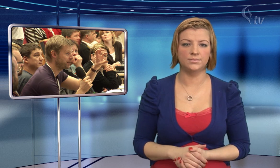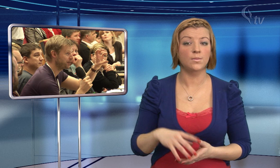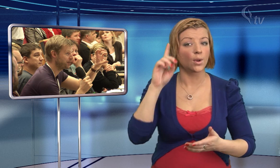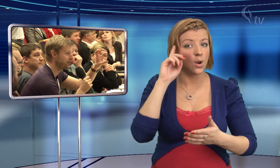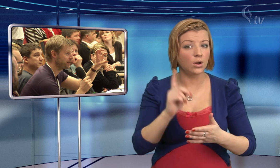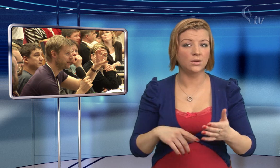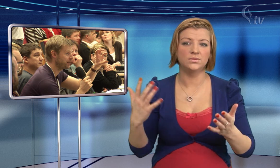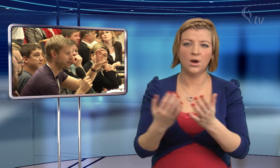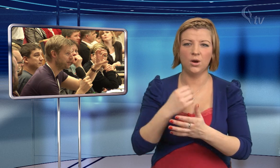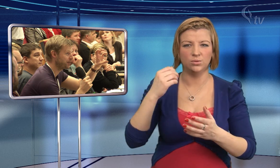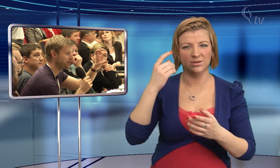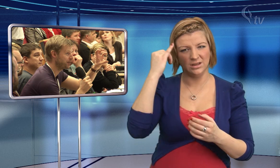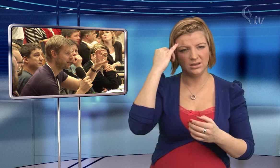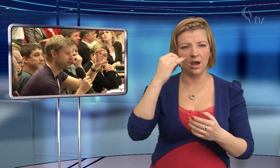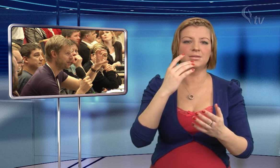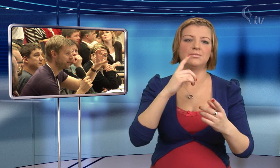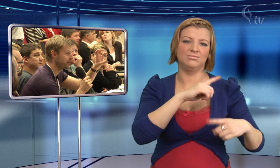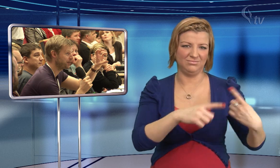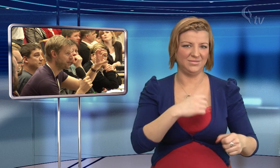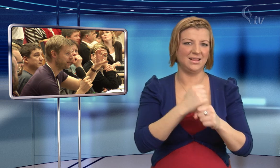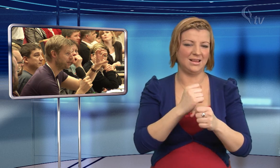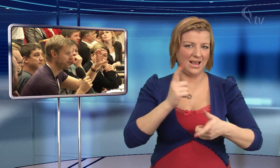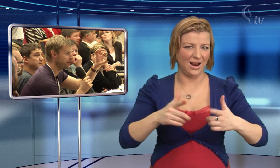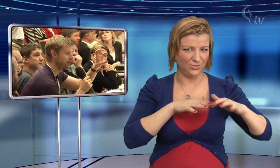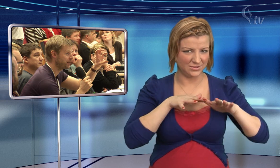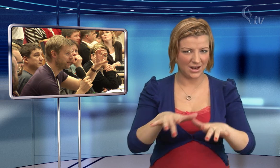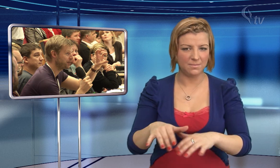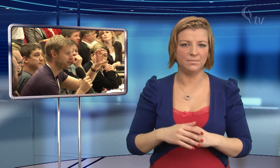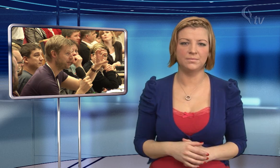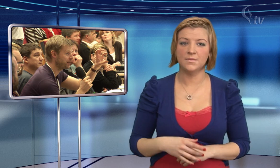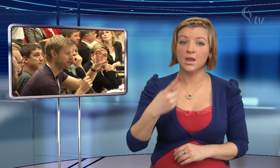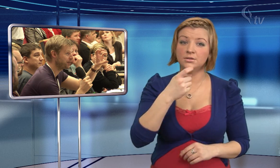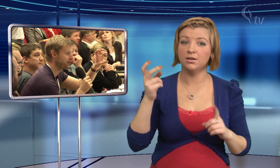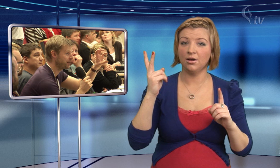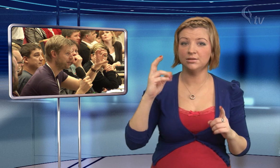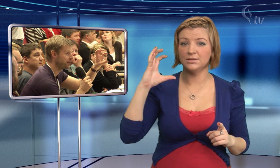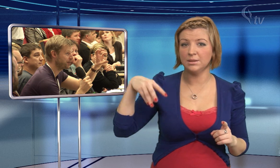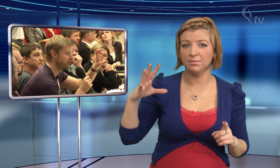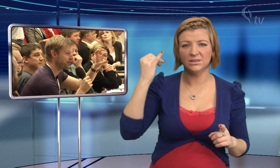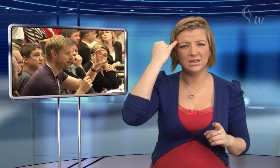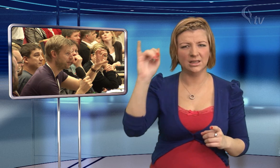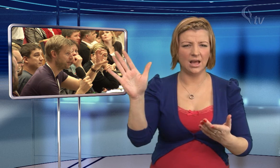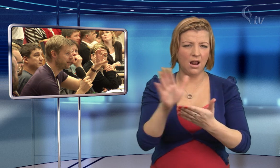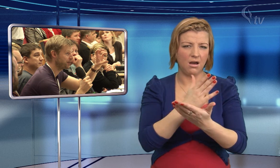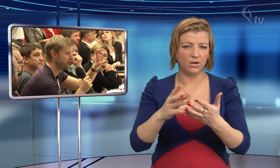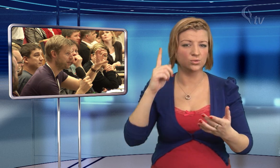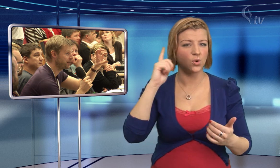ideed peatselt ka tegelikkuseks. Konkursi võitis SMS 112 ideelahendus kuulmis-